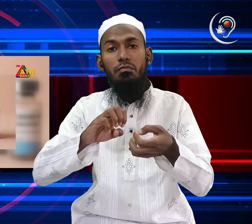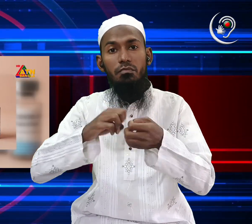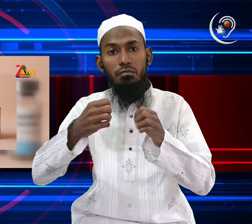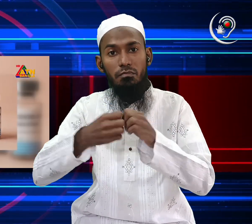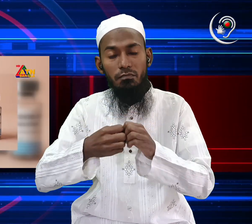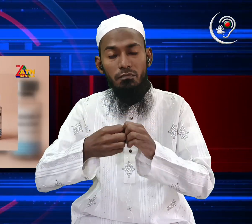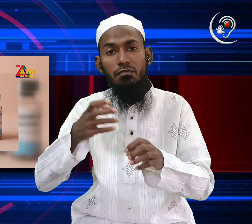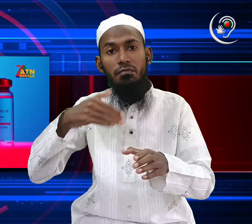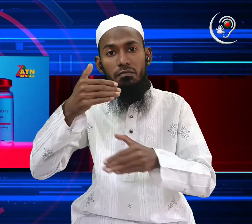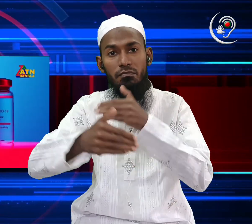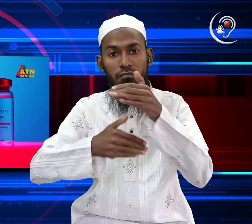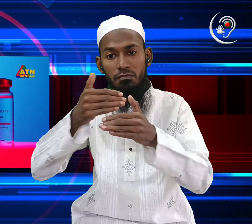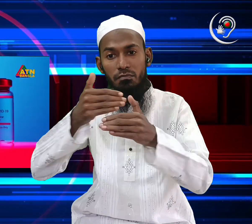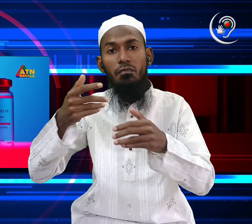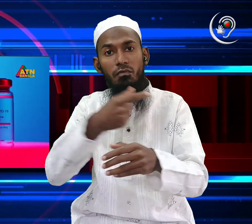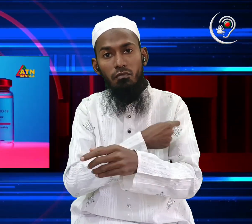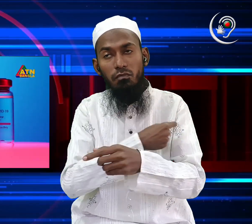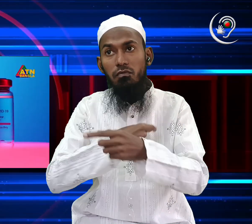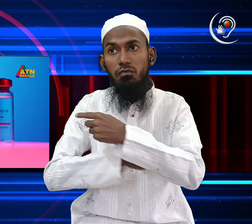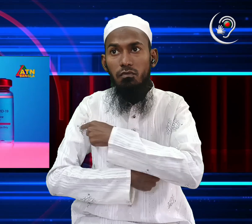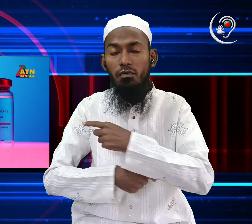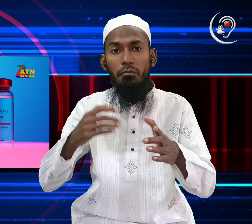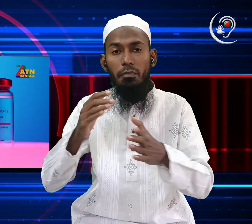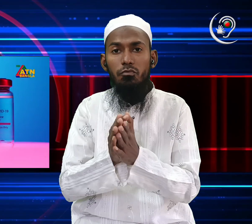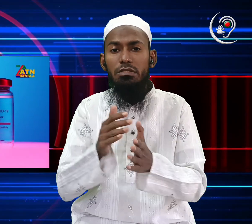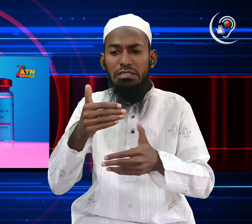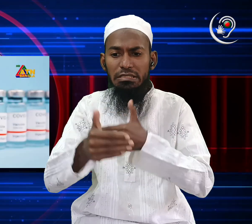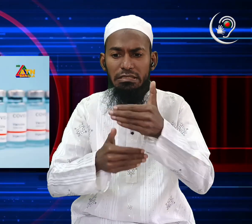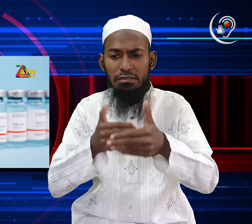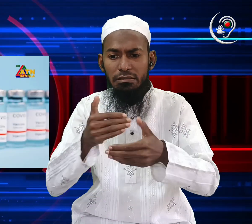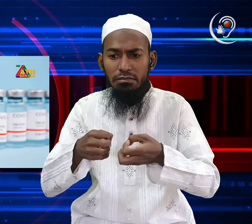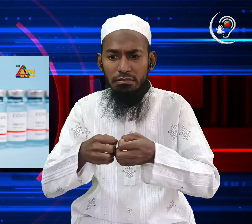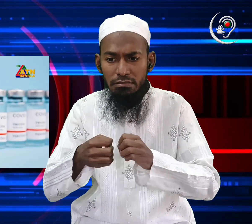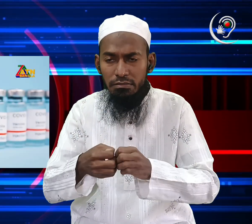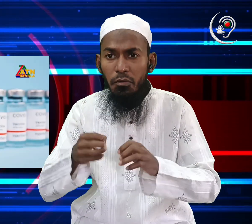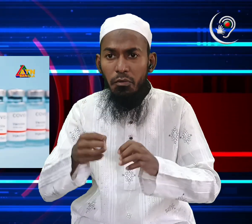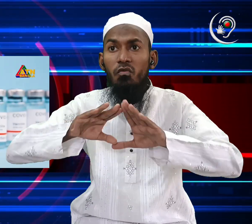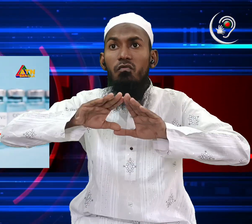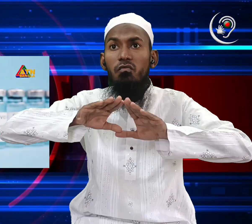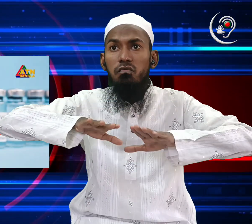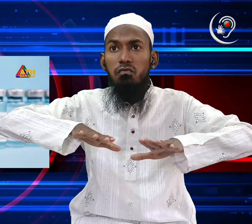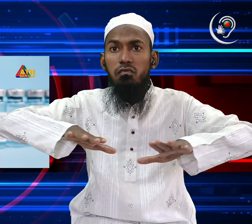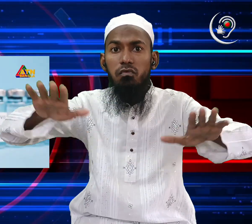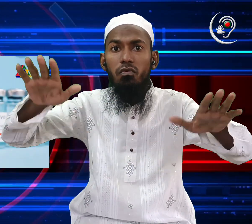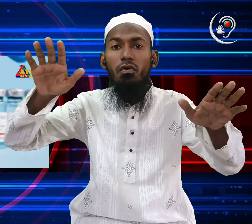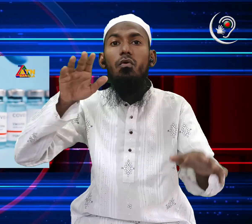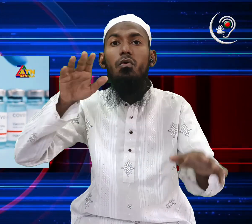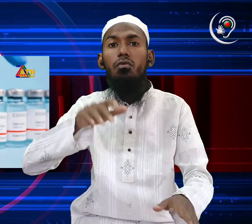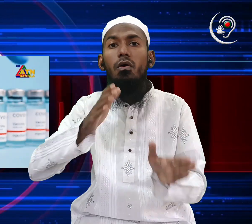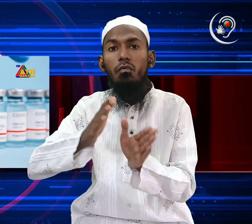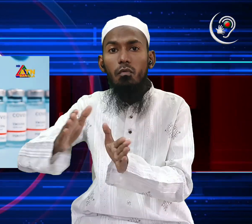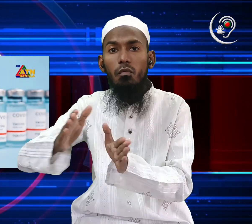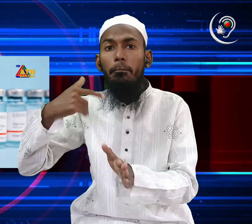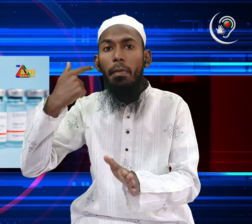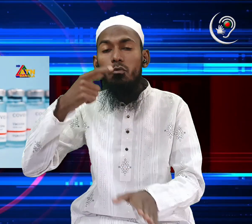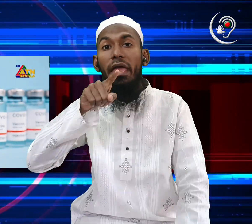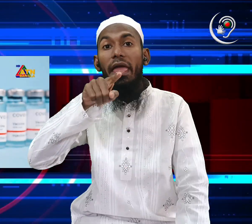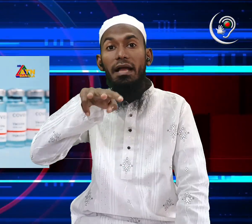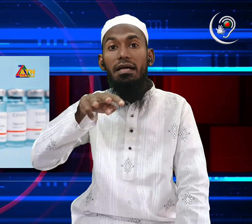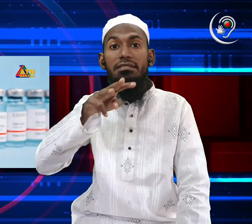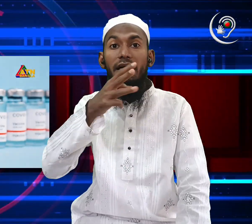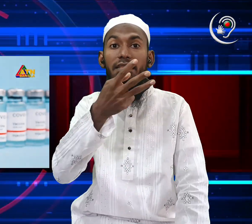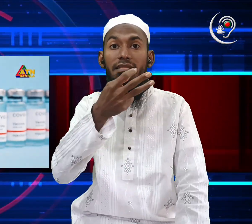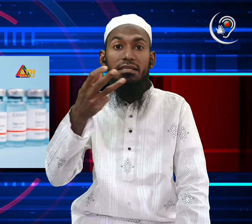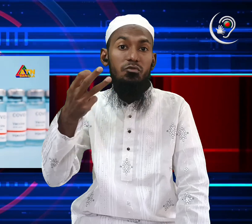সহ বিভিন্ন করোনা টিকা। টিকা আবিষ্কারের পর থেকে এ পর্যন্ত বিশ্বজুড়ে বিভিন্ন মোট ১,৩৫০ কোটি ডোজ ব্যবহার করা হয়েছে বলে